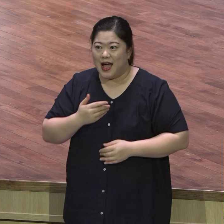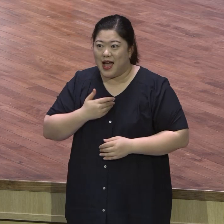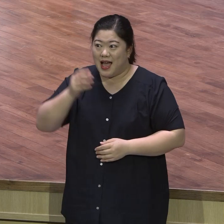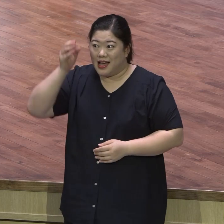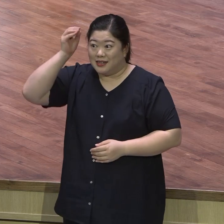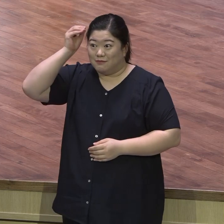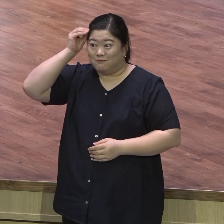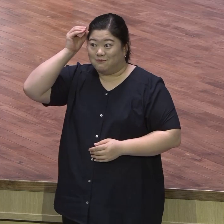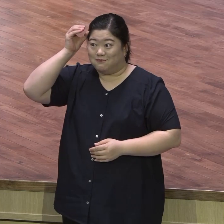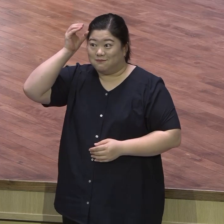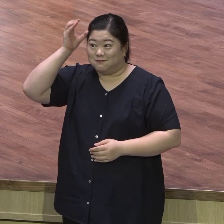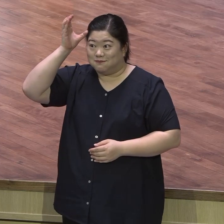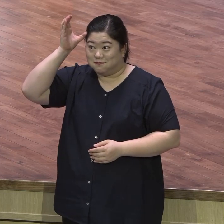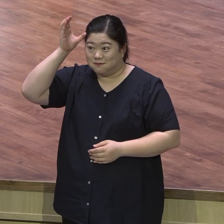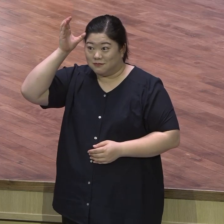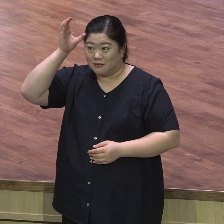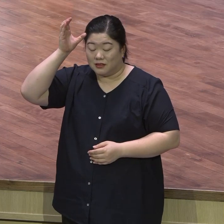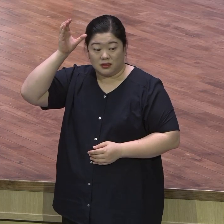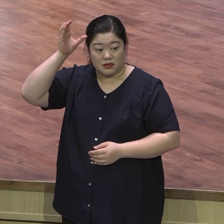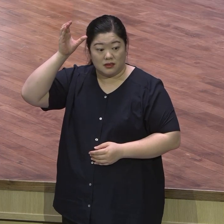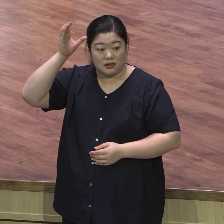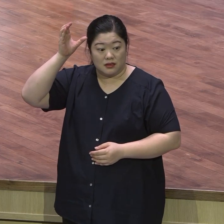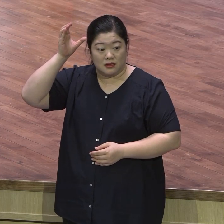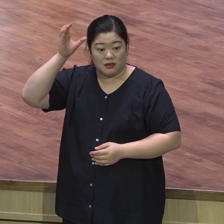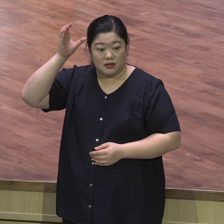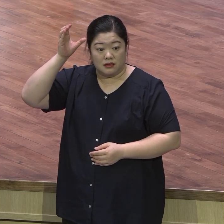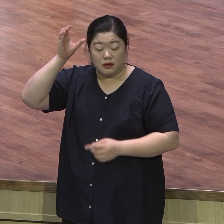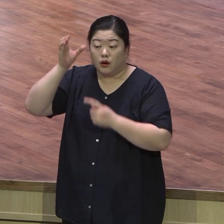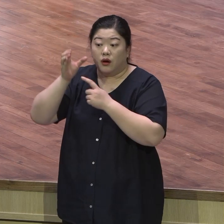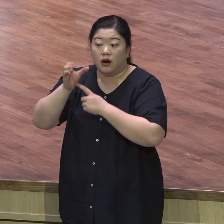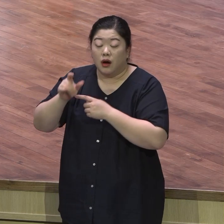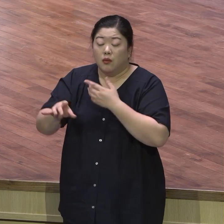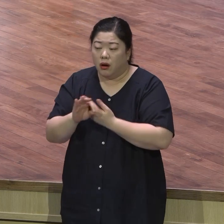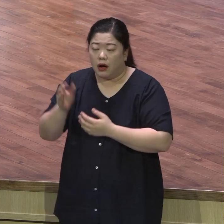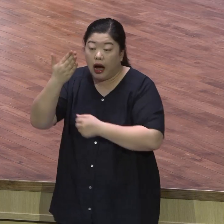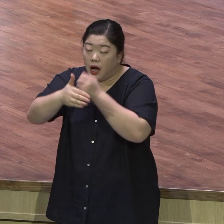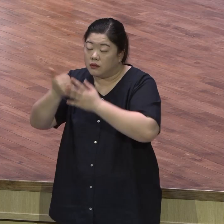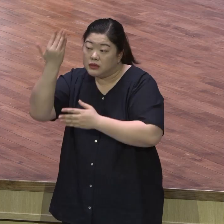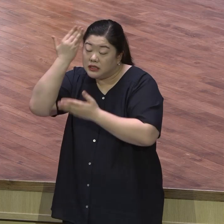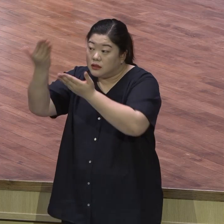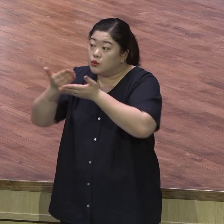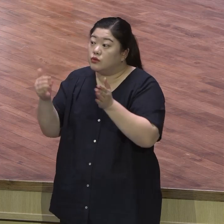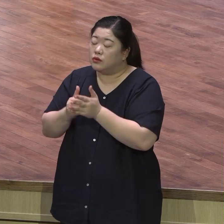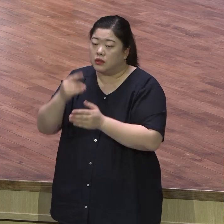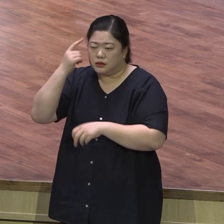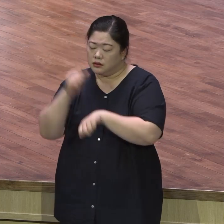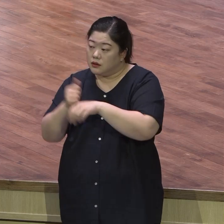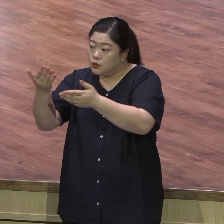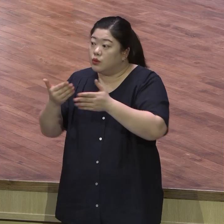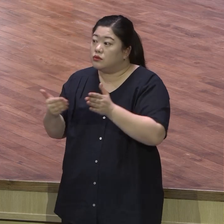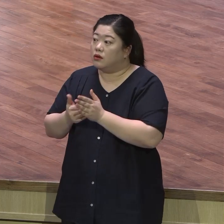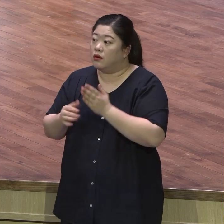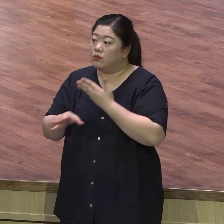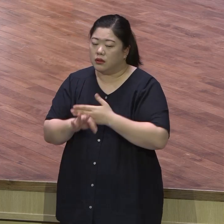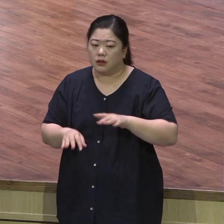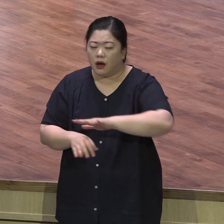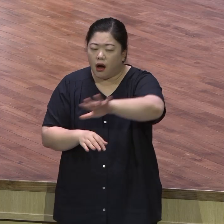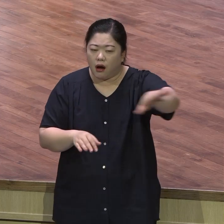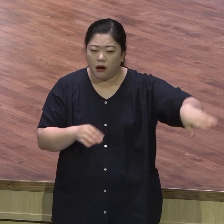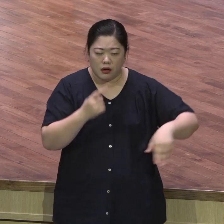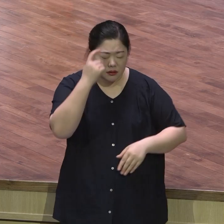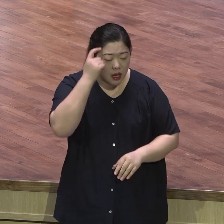산업적인 응답을 받을 수 있다. 다른 사람이 생각도 하지 못한 지금 이런 상황 속에서도